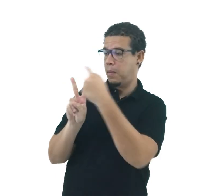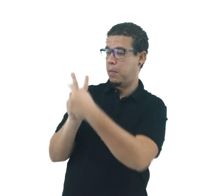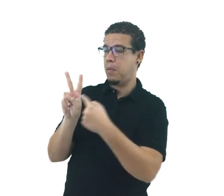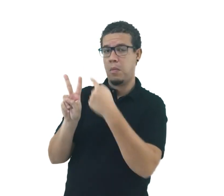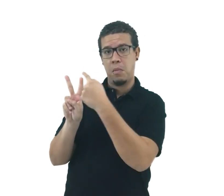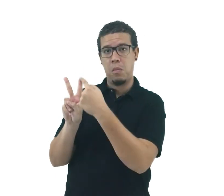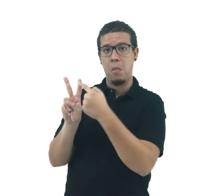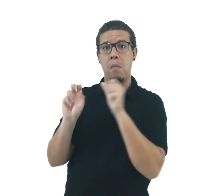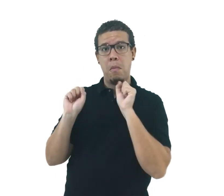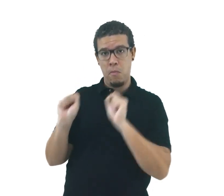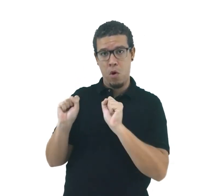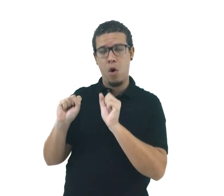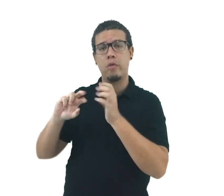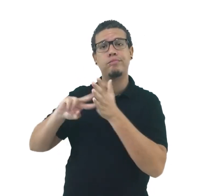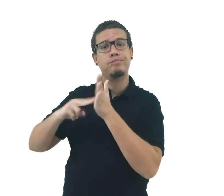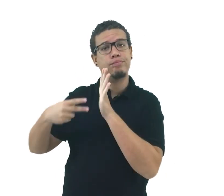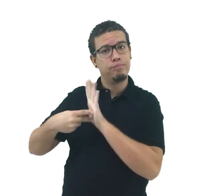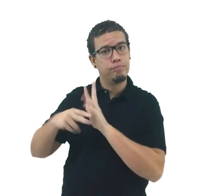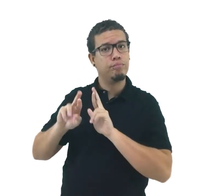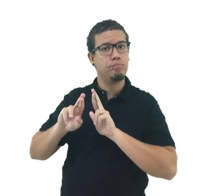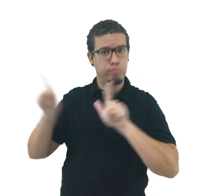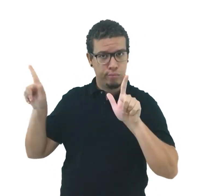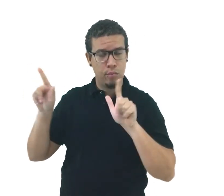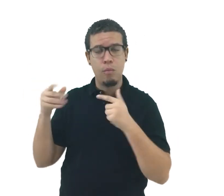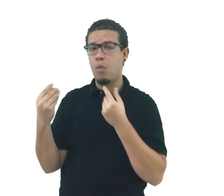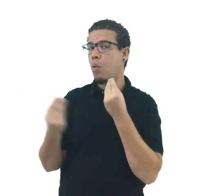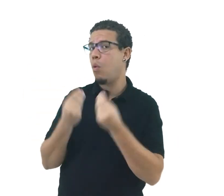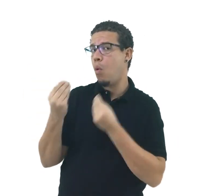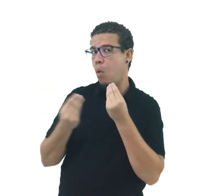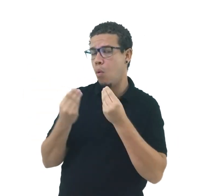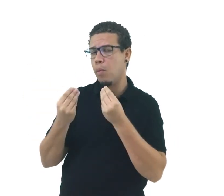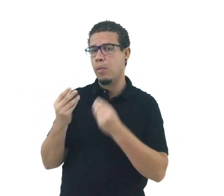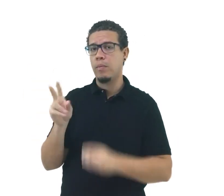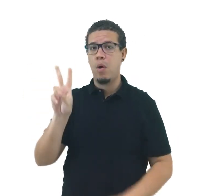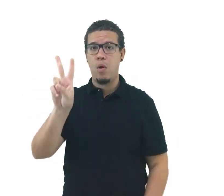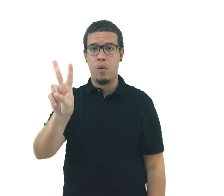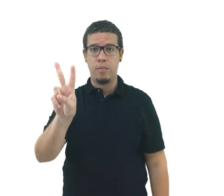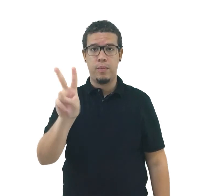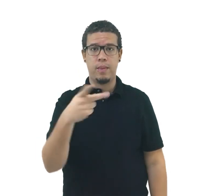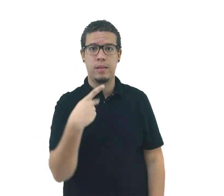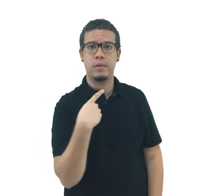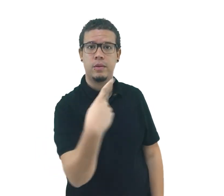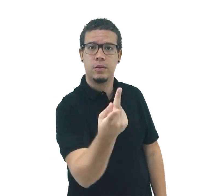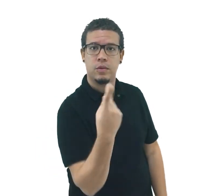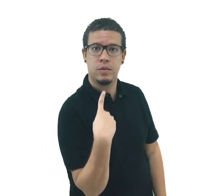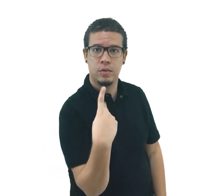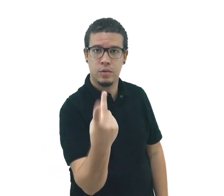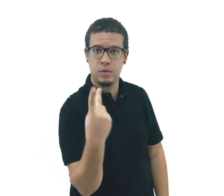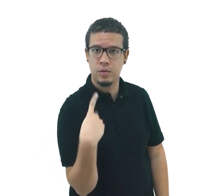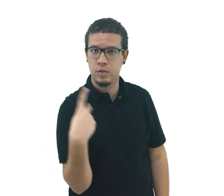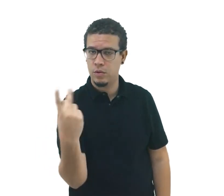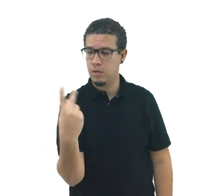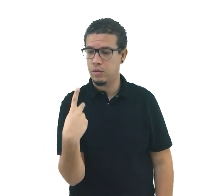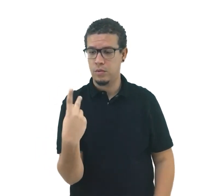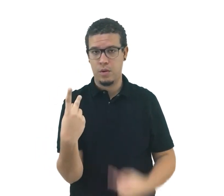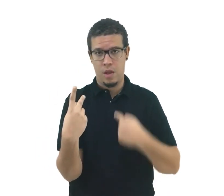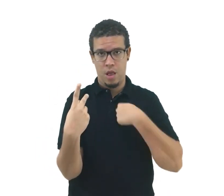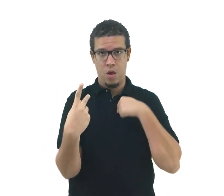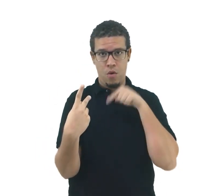da morfologia e ela pode ter vários significados diferentes, como por exemplo, nós dois,